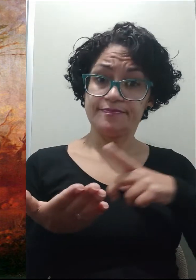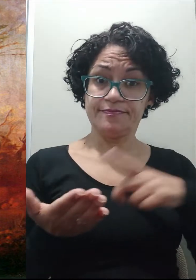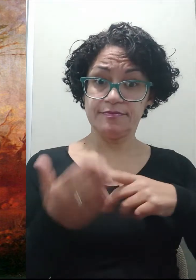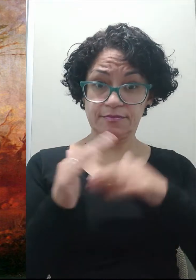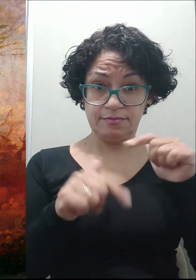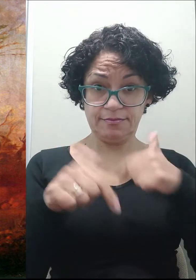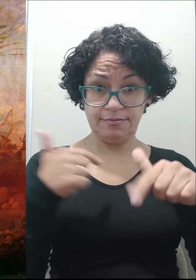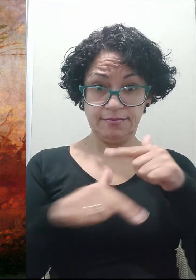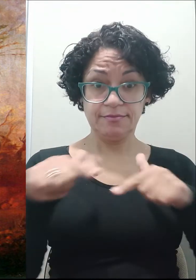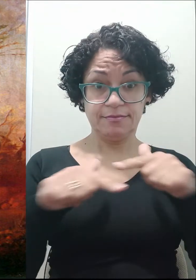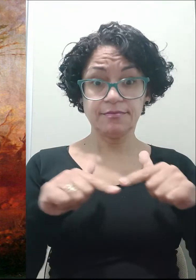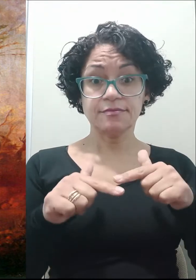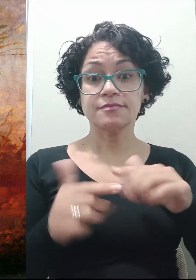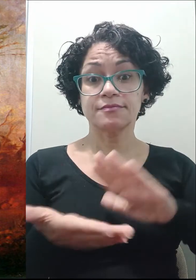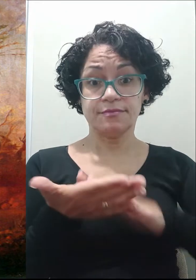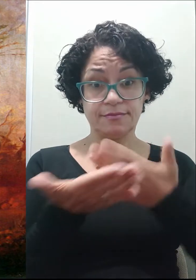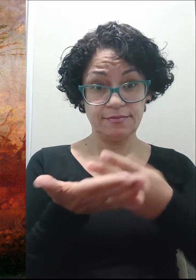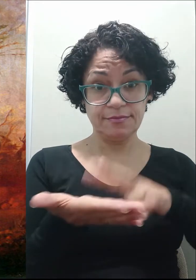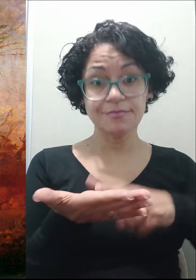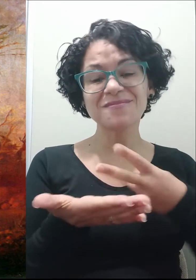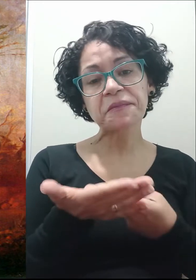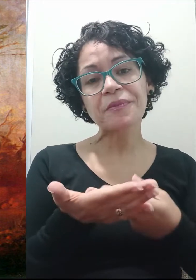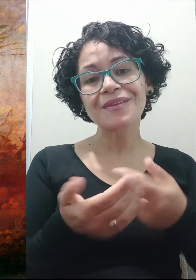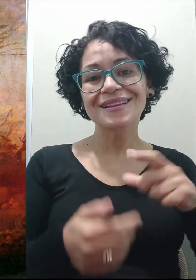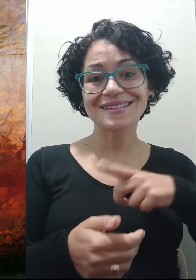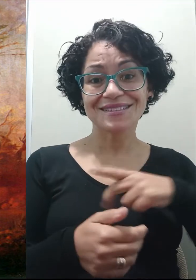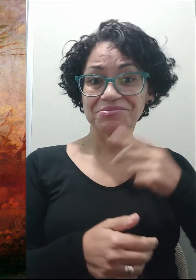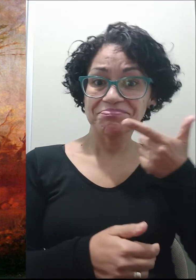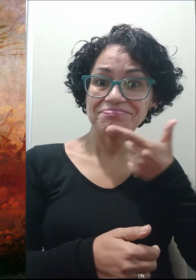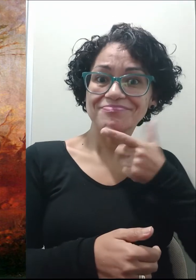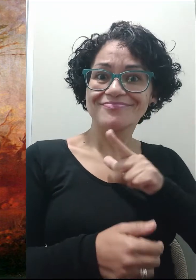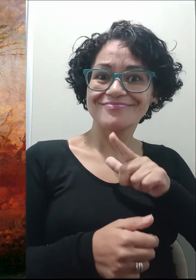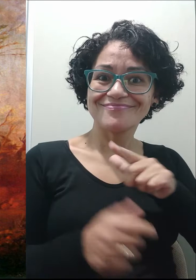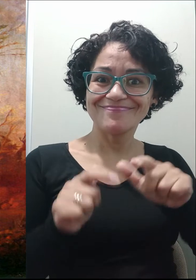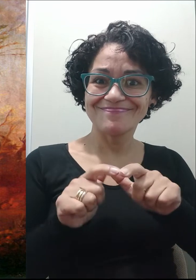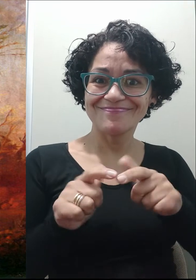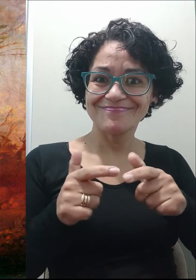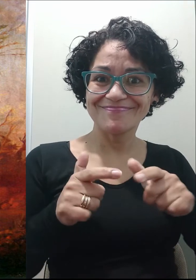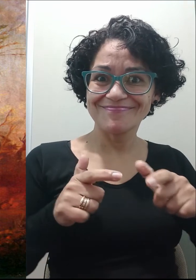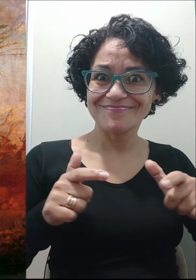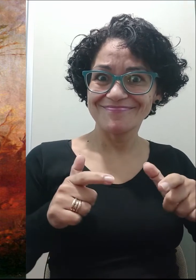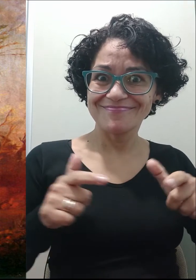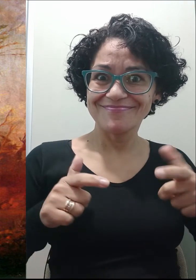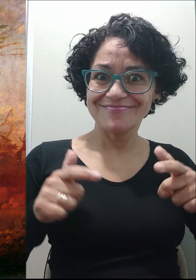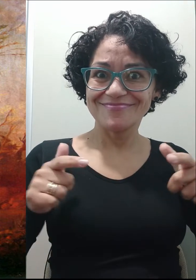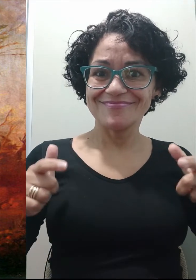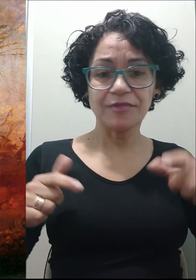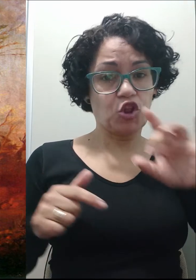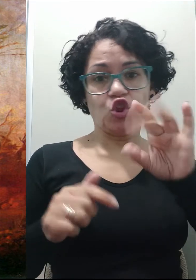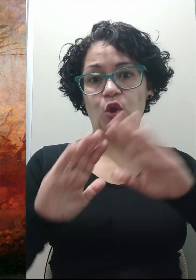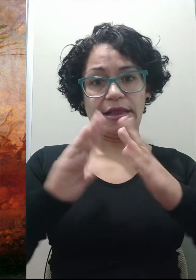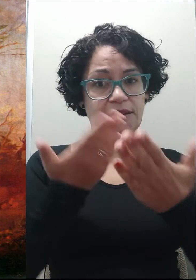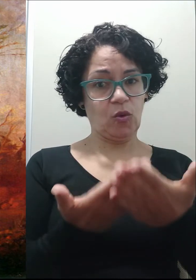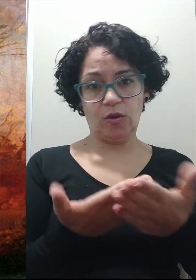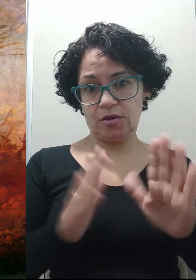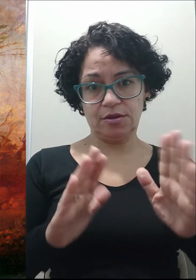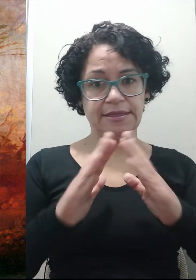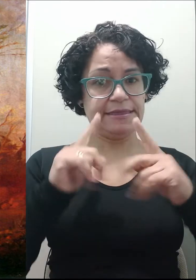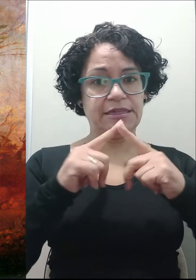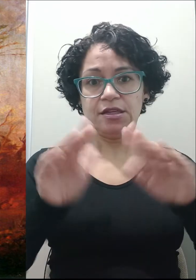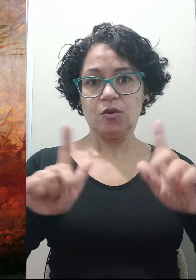do intérprete de Libras está ganhando espaço em outros ambientes. Além